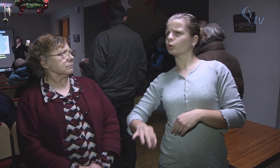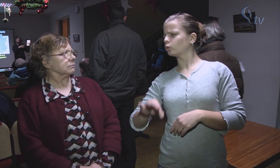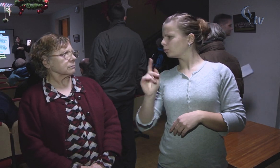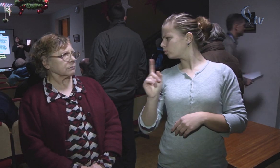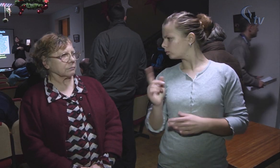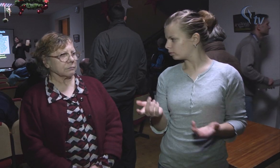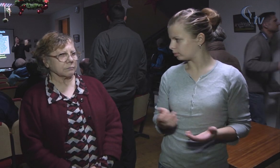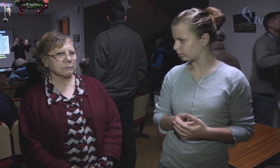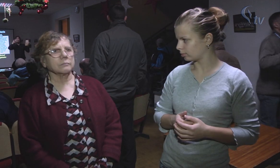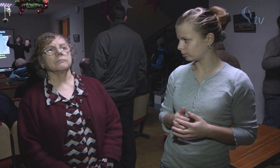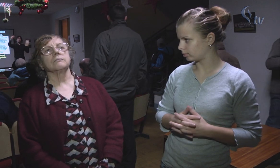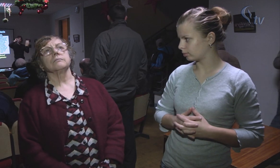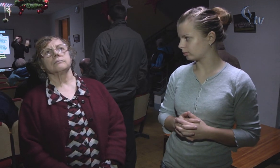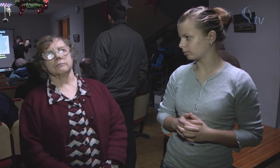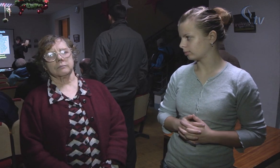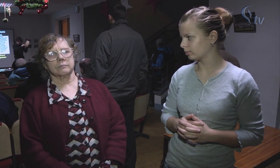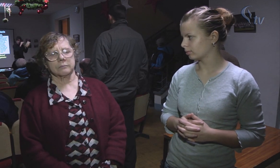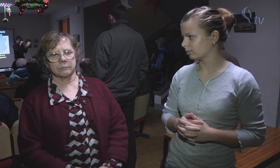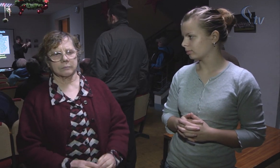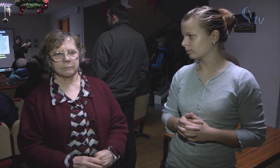positiivseid ja negatiivseid külgi?